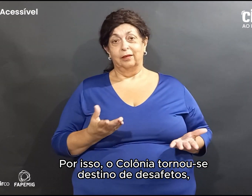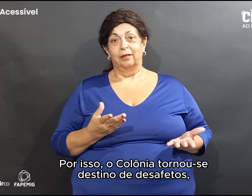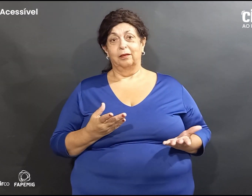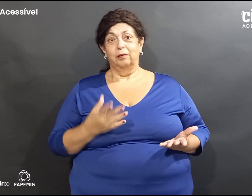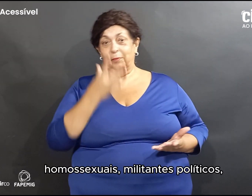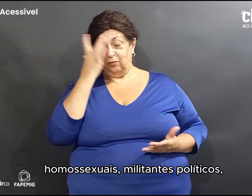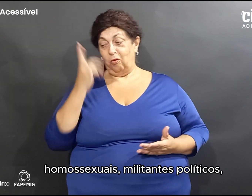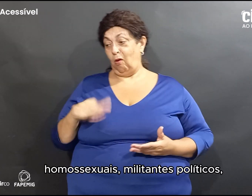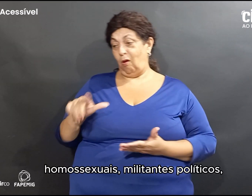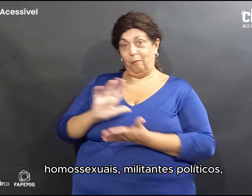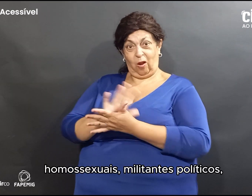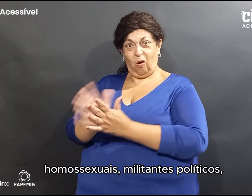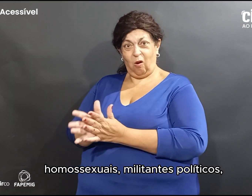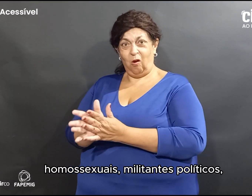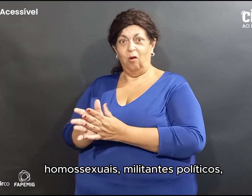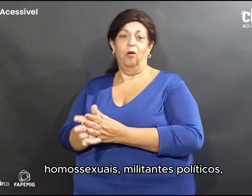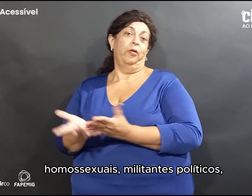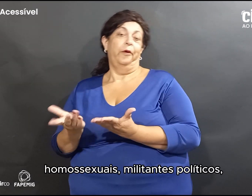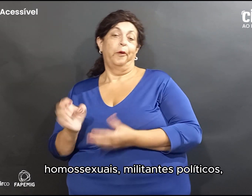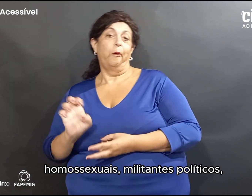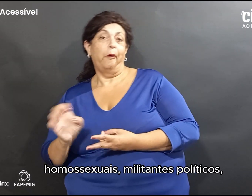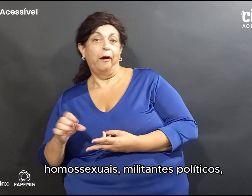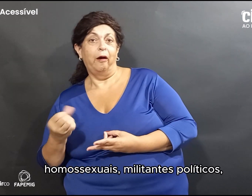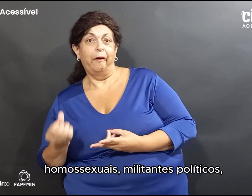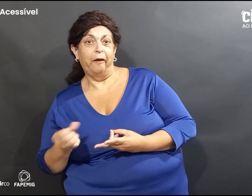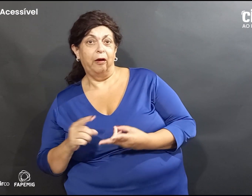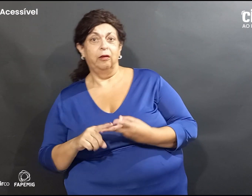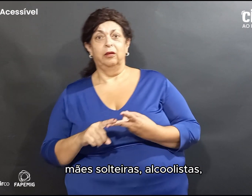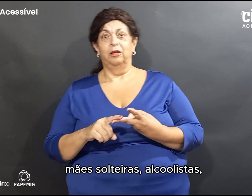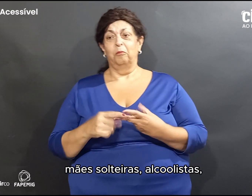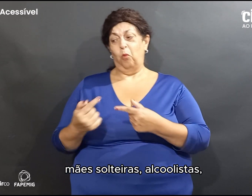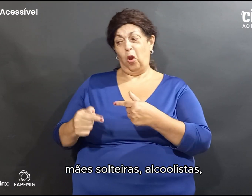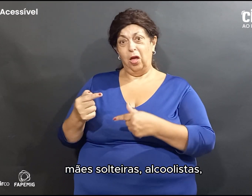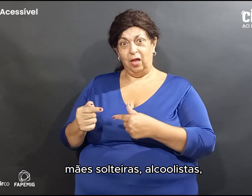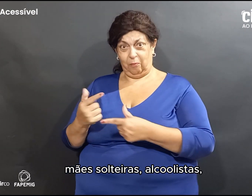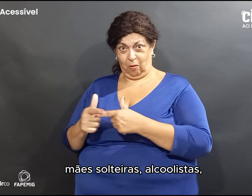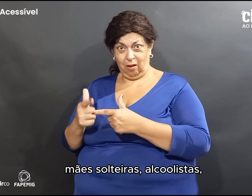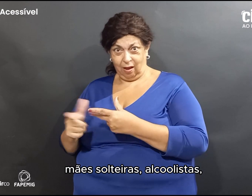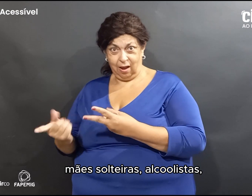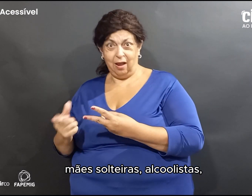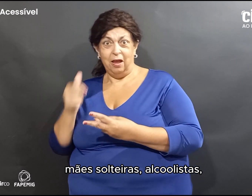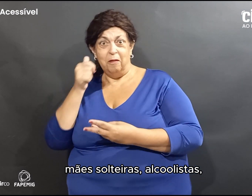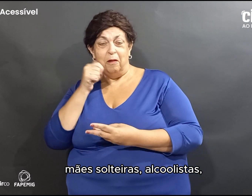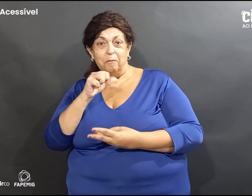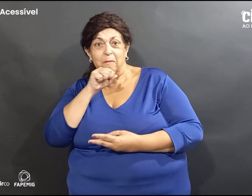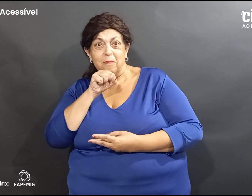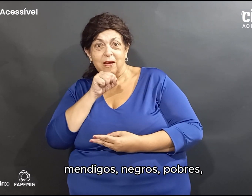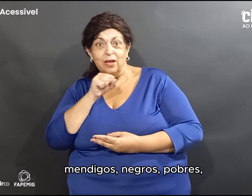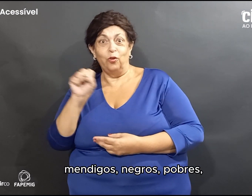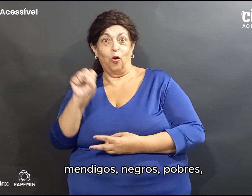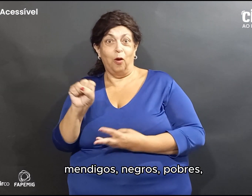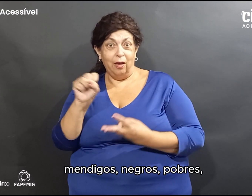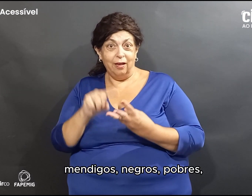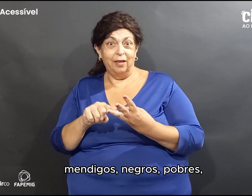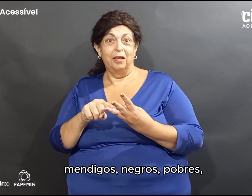desafetos, homossexuais, militantes políticos, mães solteiras, alcoolistas, mendigos,